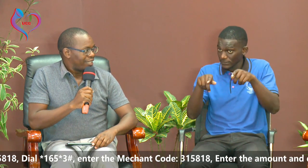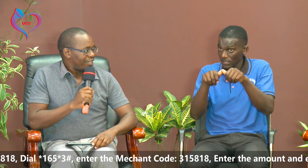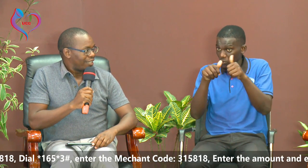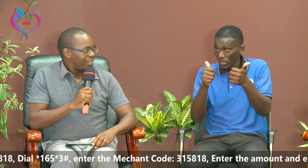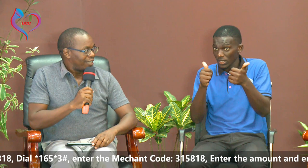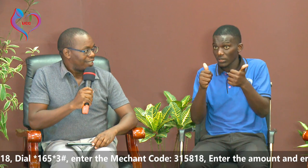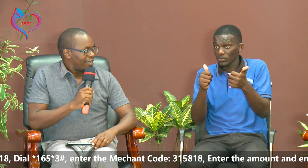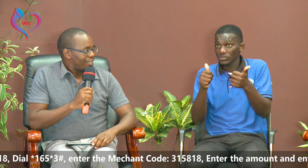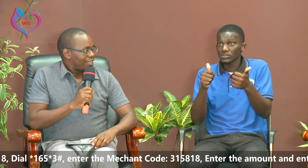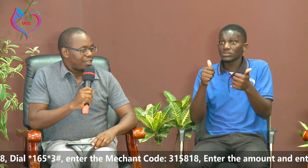lujja kuba automatically lujja kuba